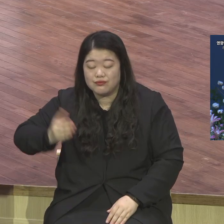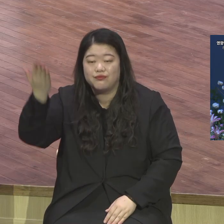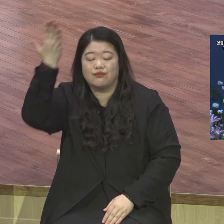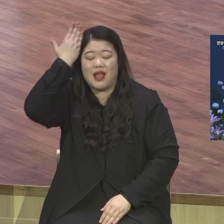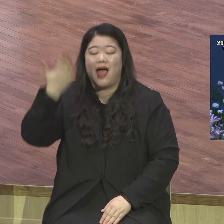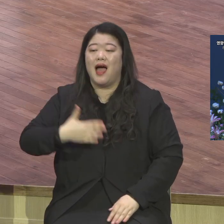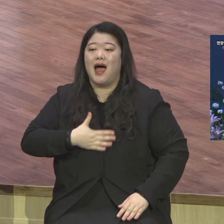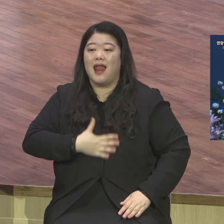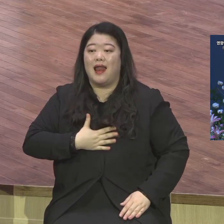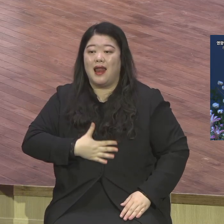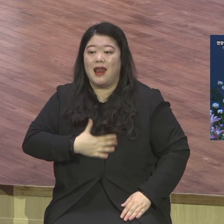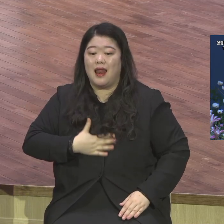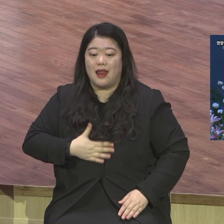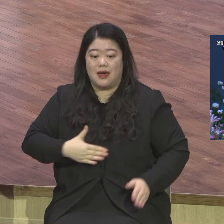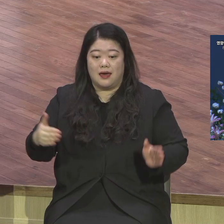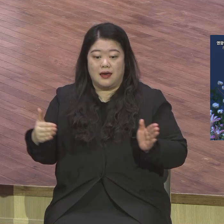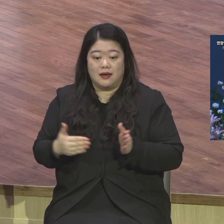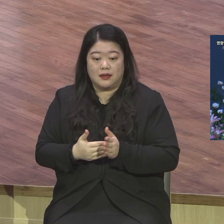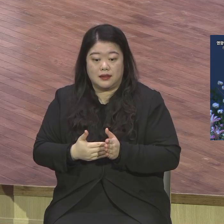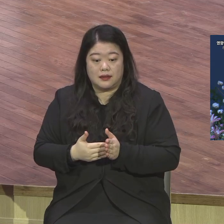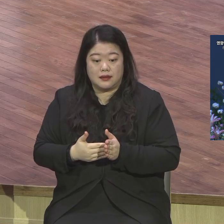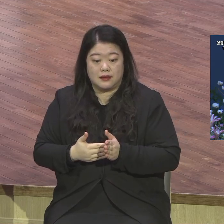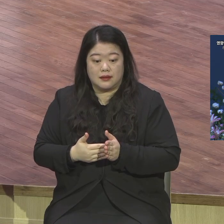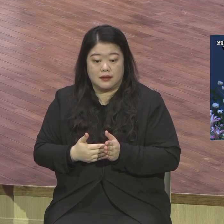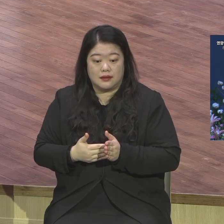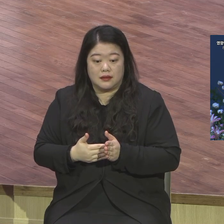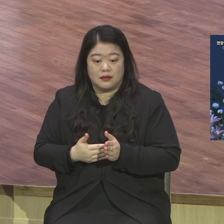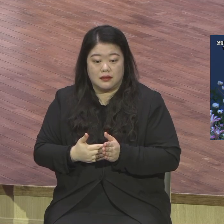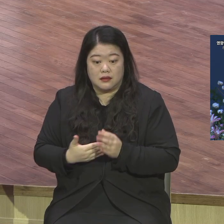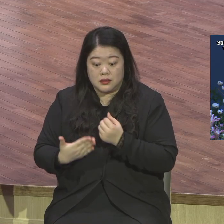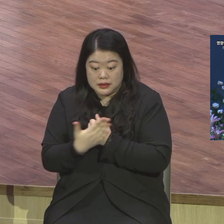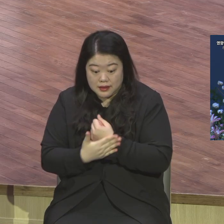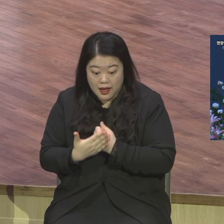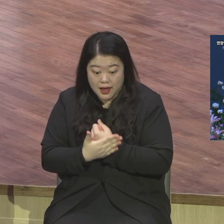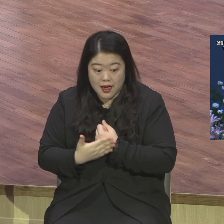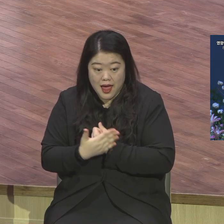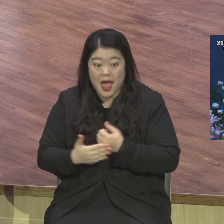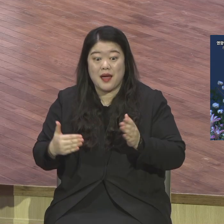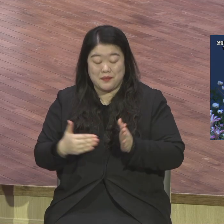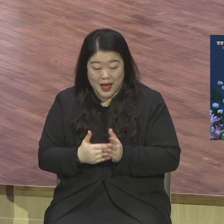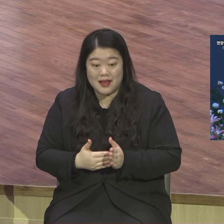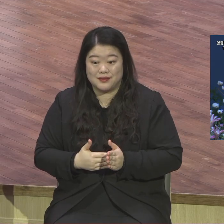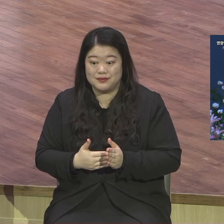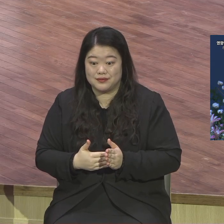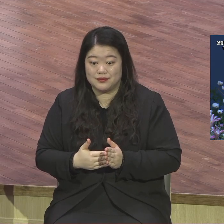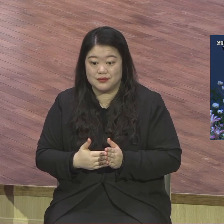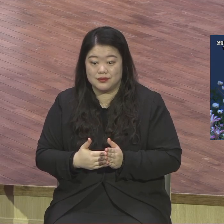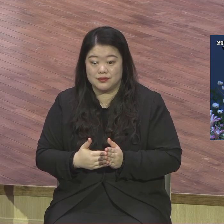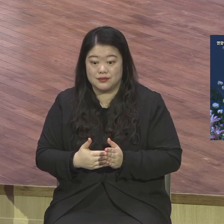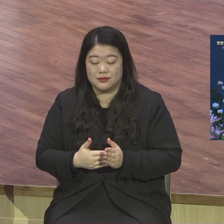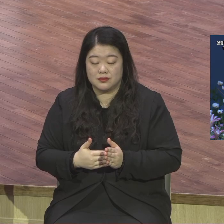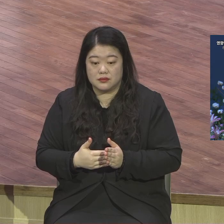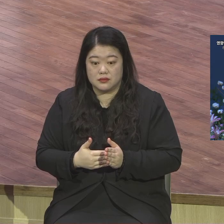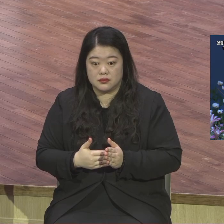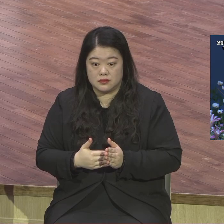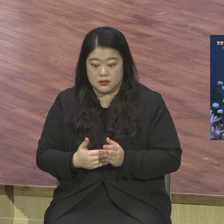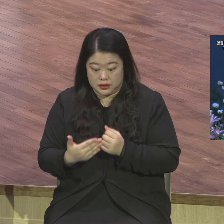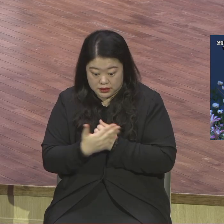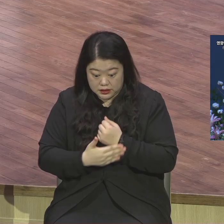이해했다, 알아들었다, 은혜 받았다, 이거로서 참된 신앙이라고 볼 수는 없다.